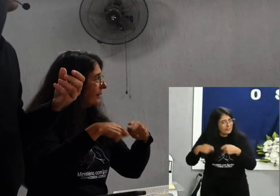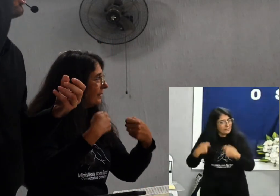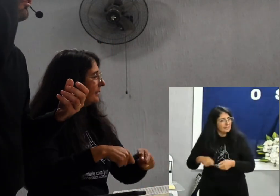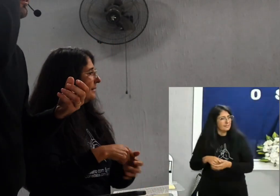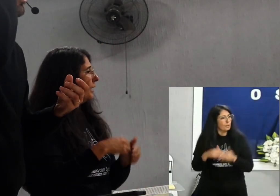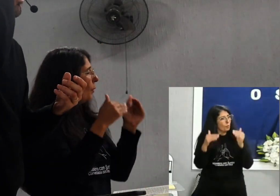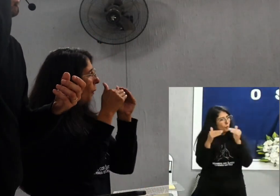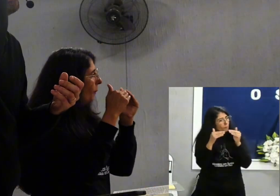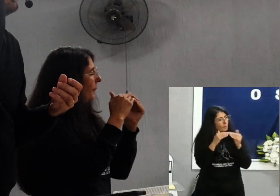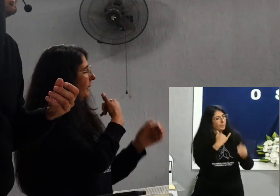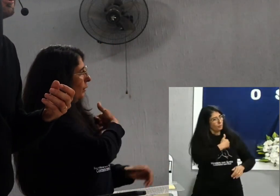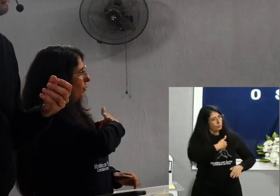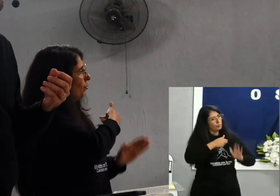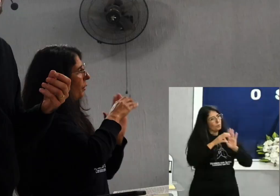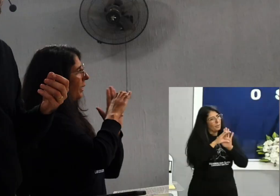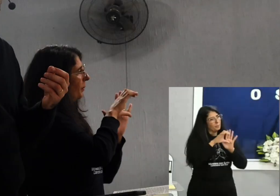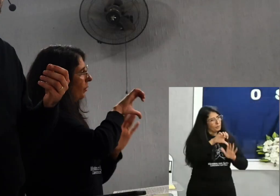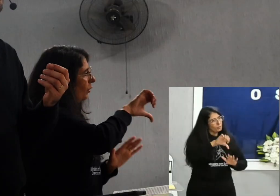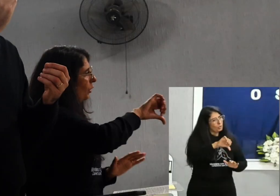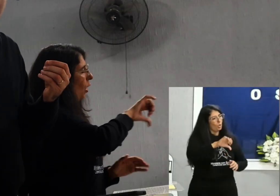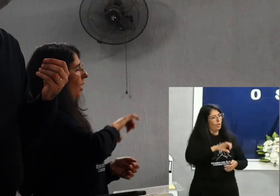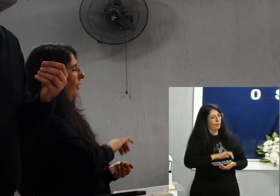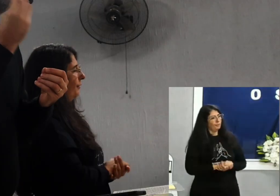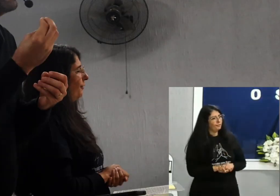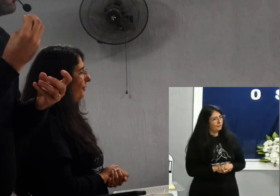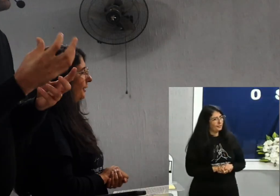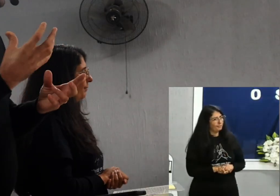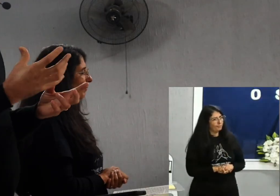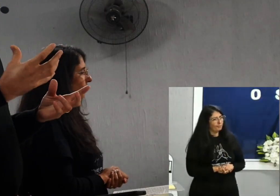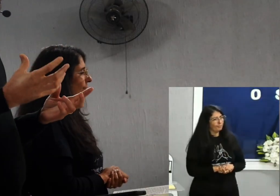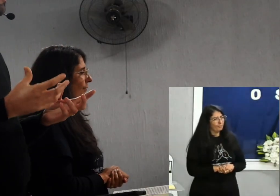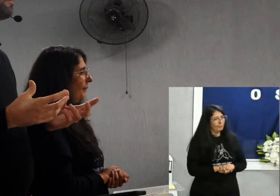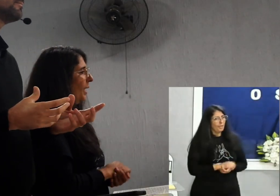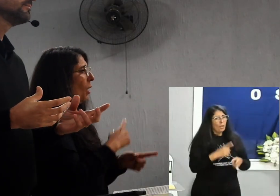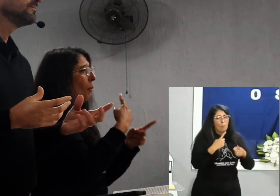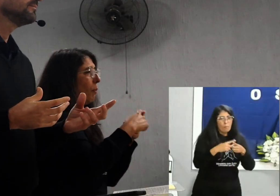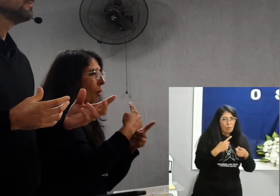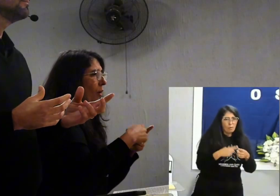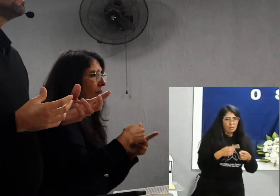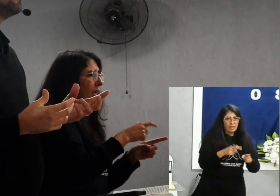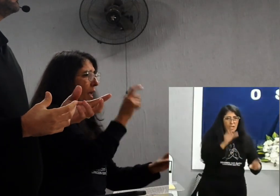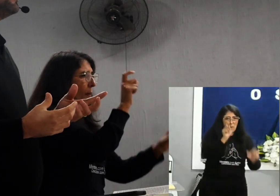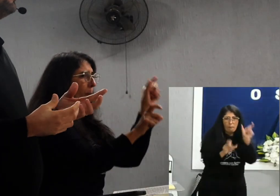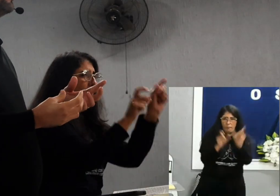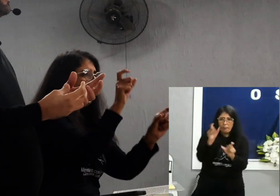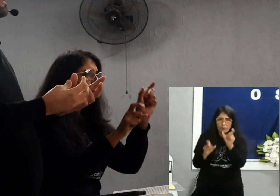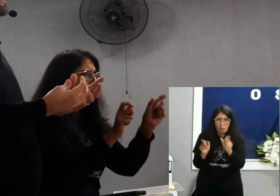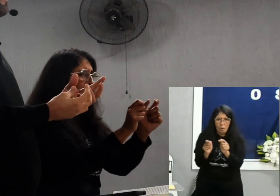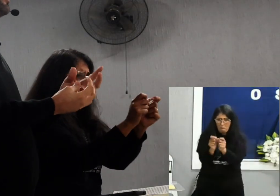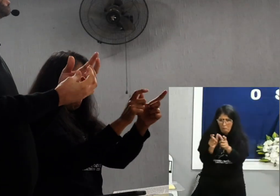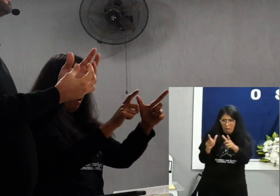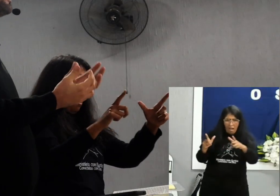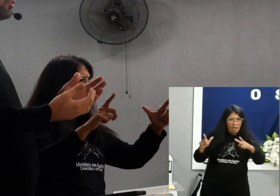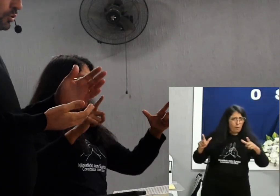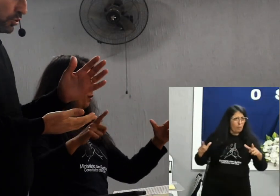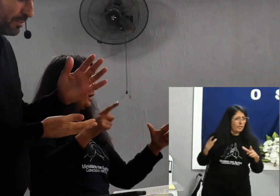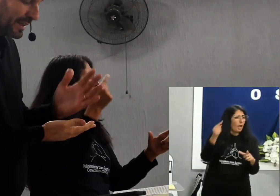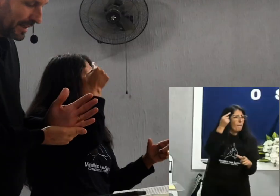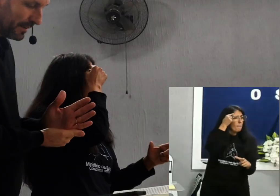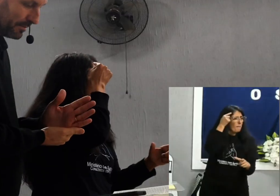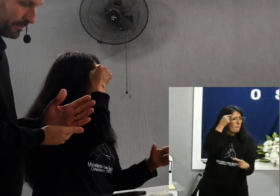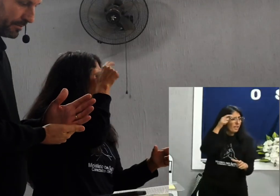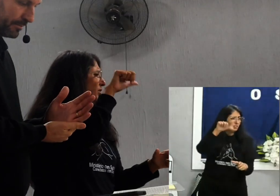se resolve com a mente humana soberba como ela é. Não, A sabedoria de Deus